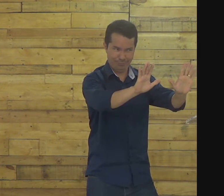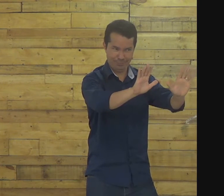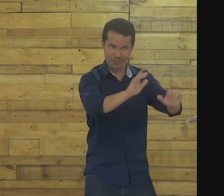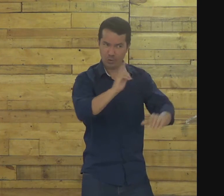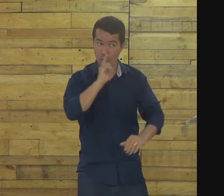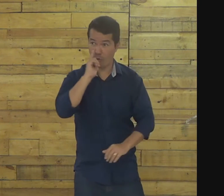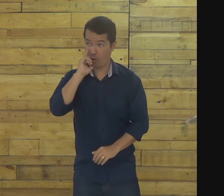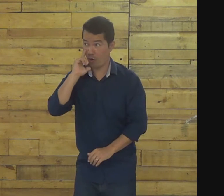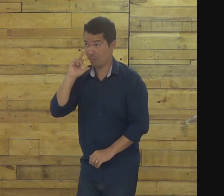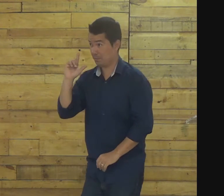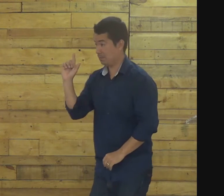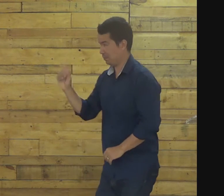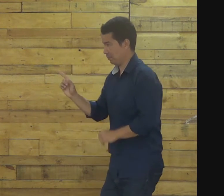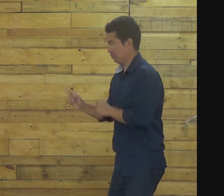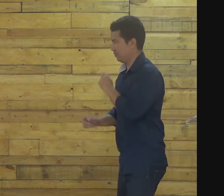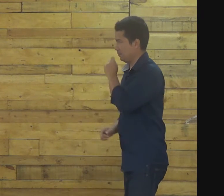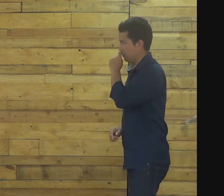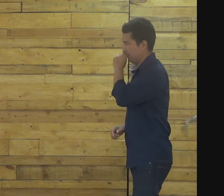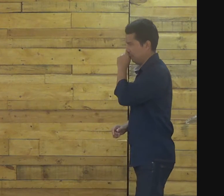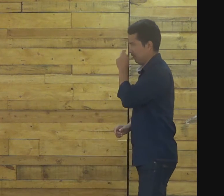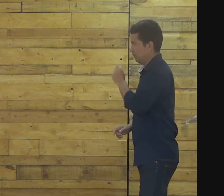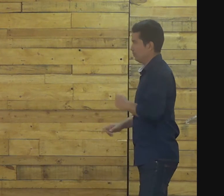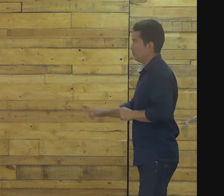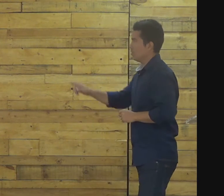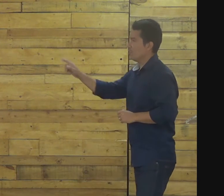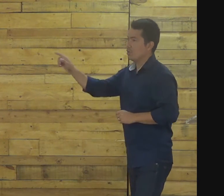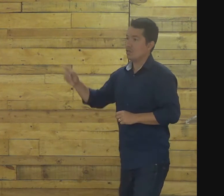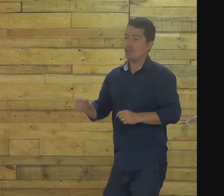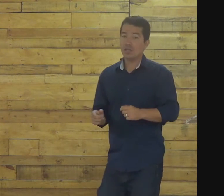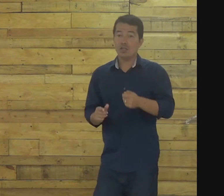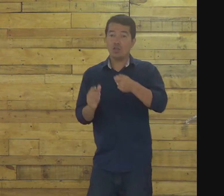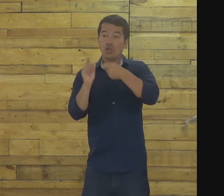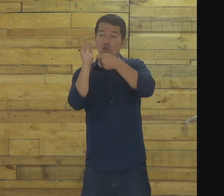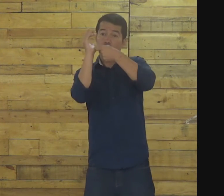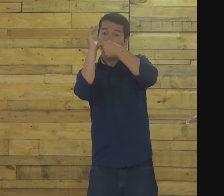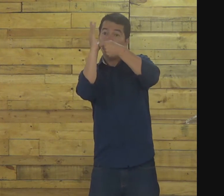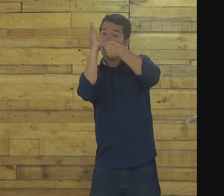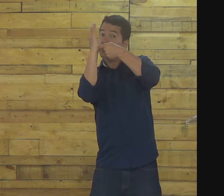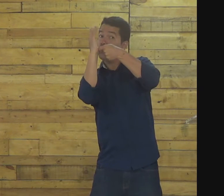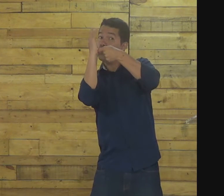metáfora. E eu vou deixar claro, olhem só.